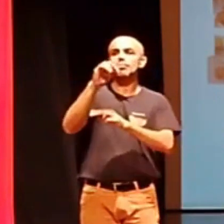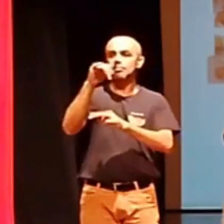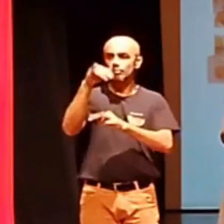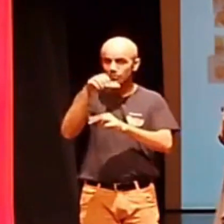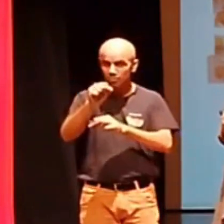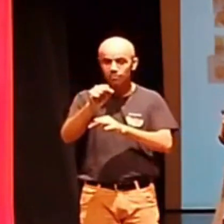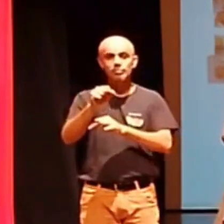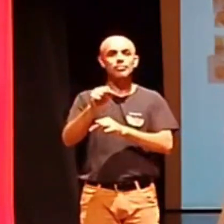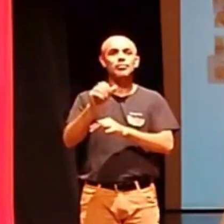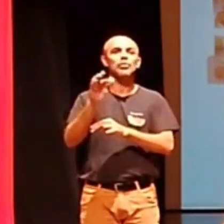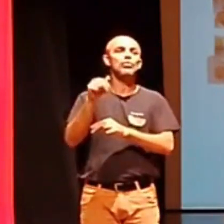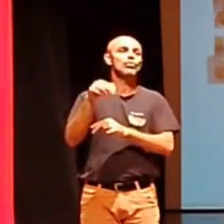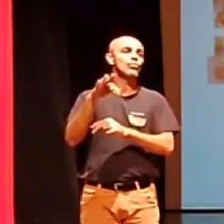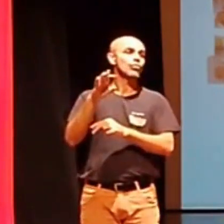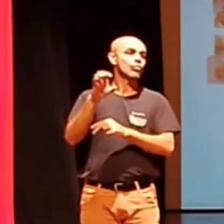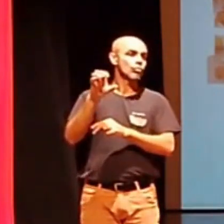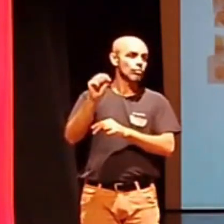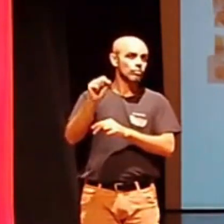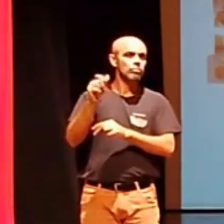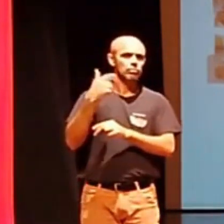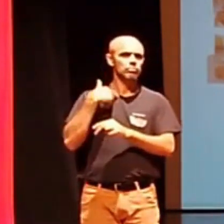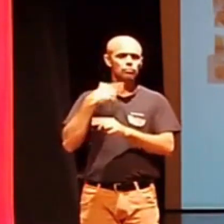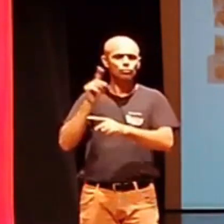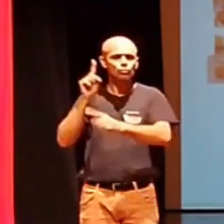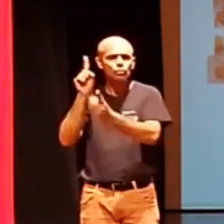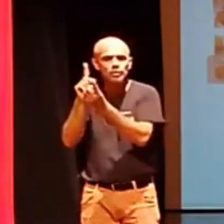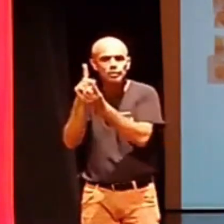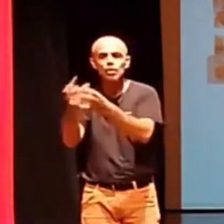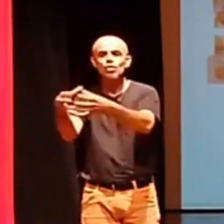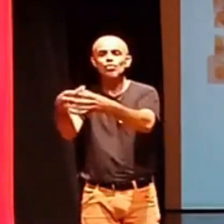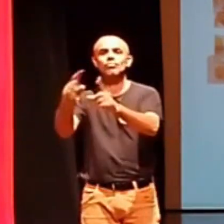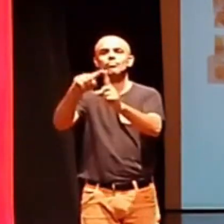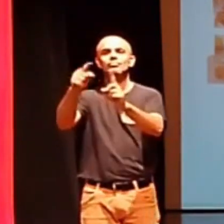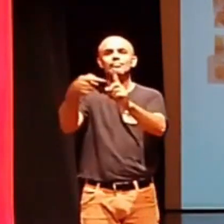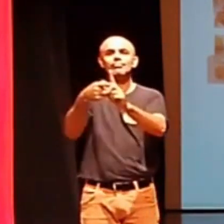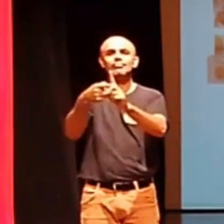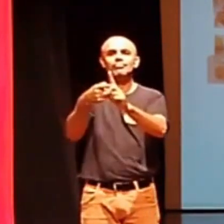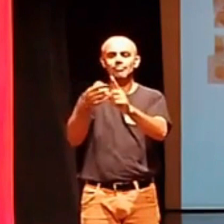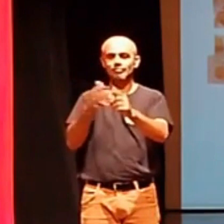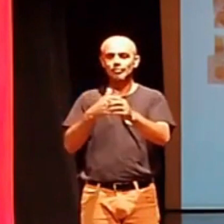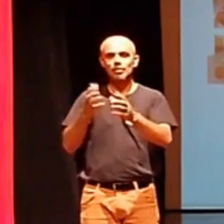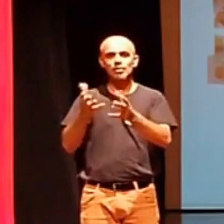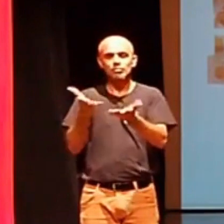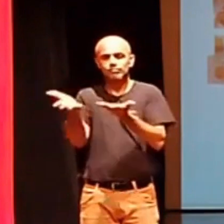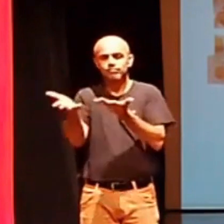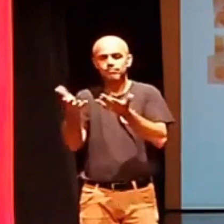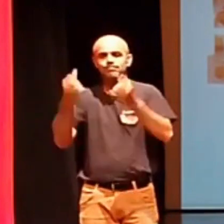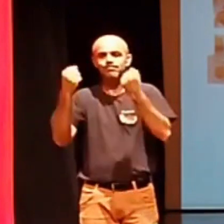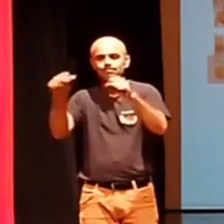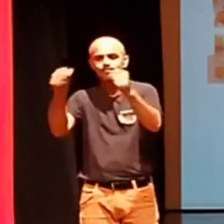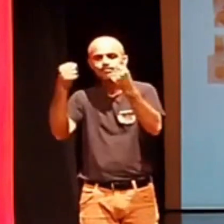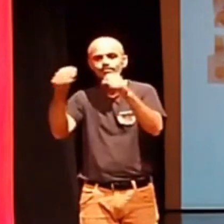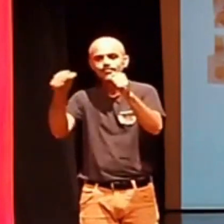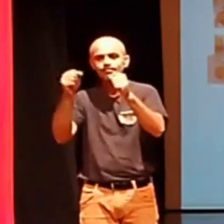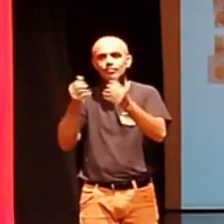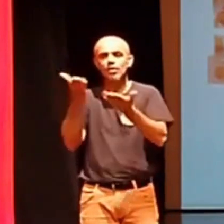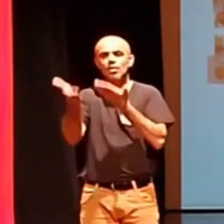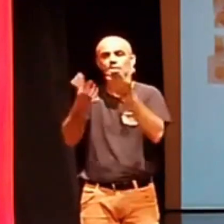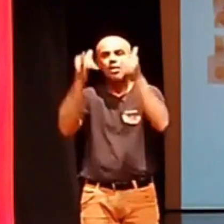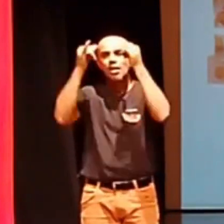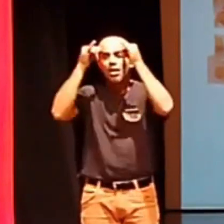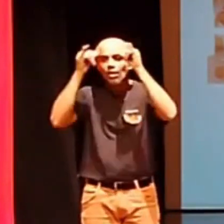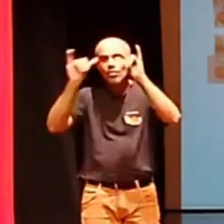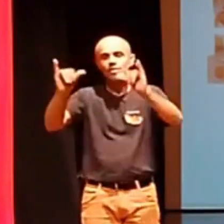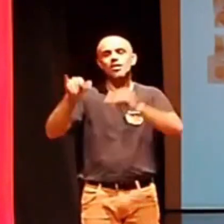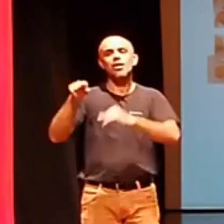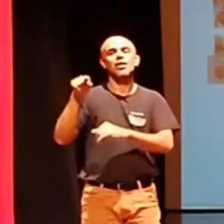alunos atender as gestantes, fazer o grupo de gestantes, e onde a gente faz exercícios para prevenção, para o tratamento de algumas